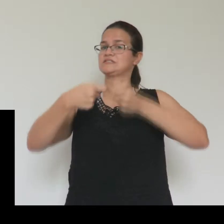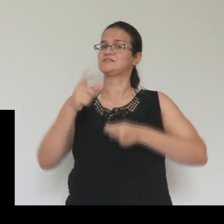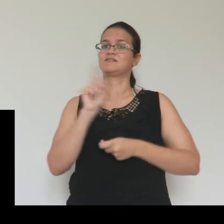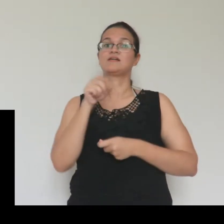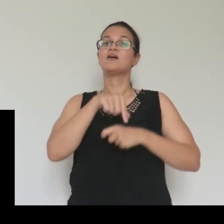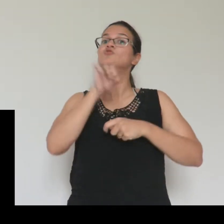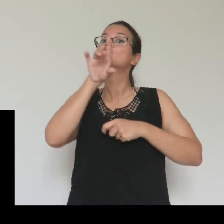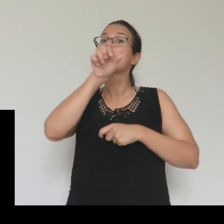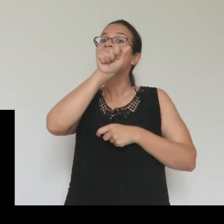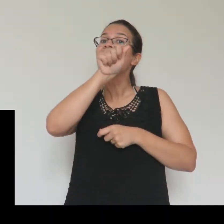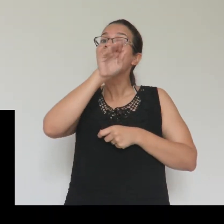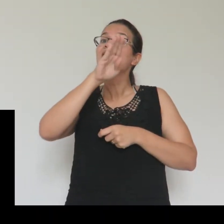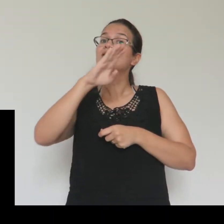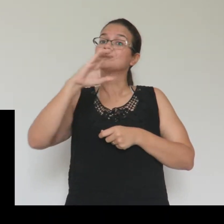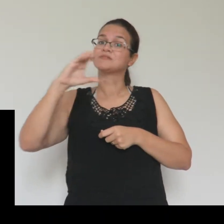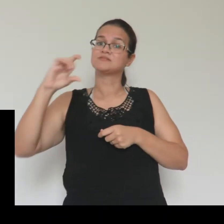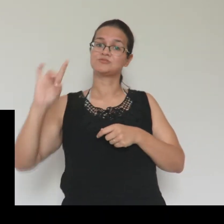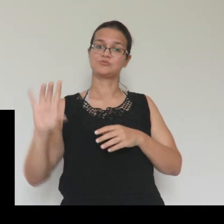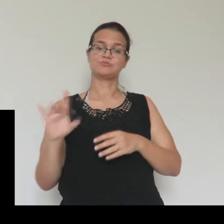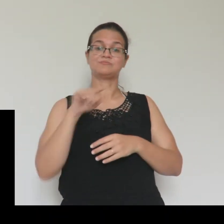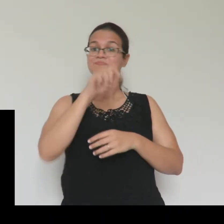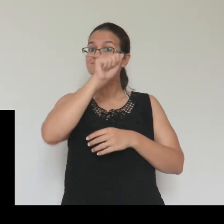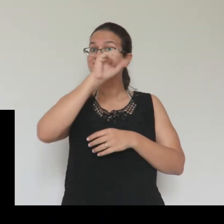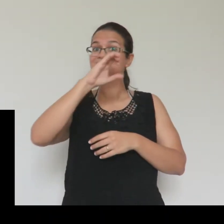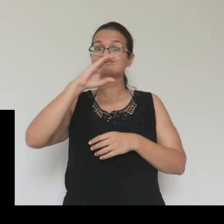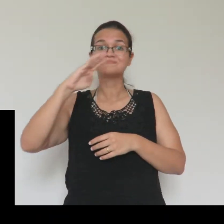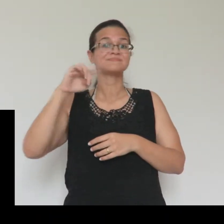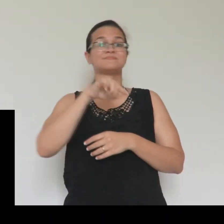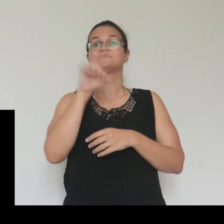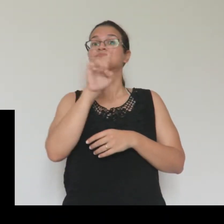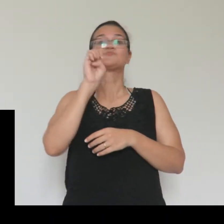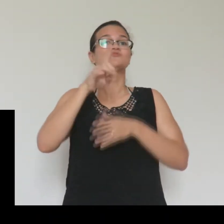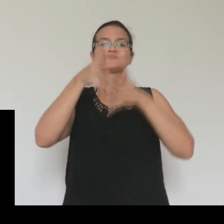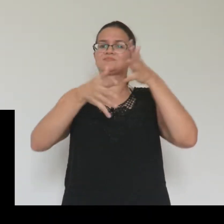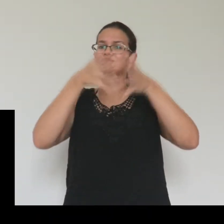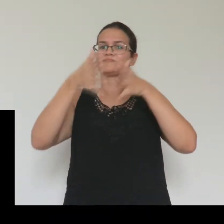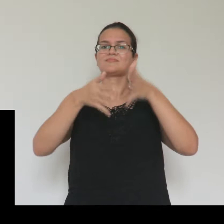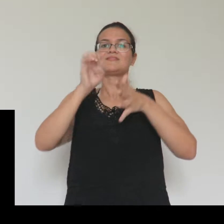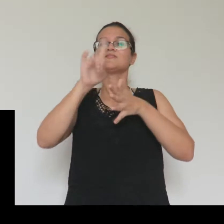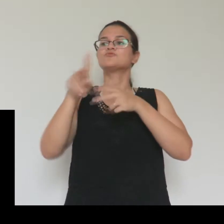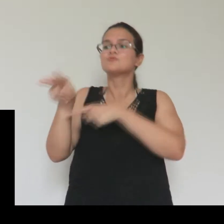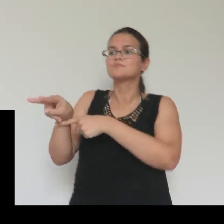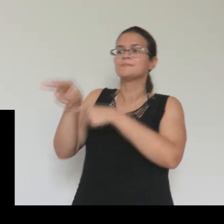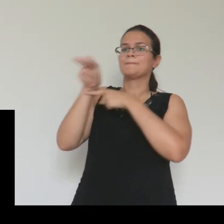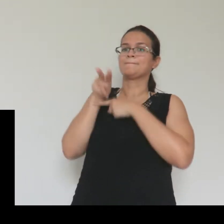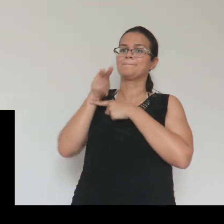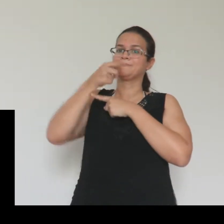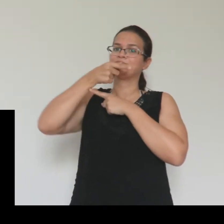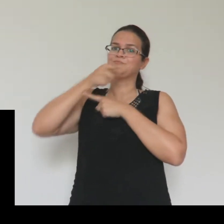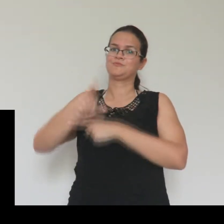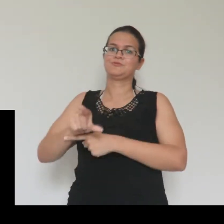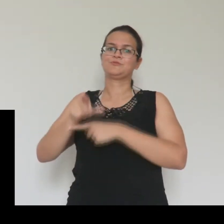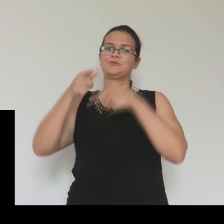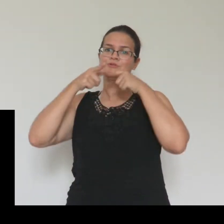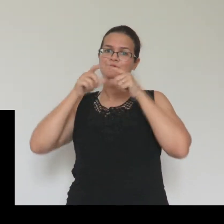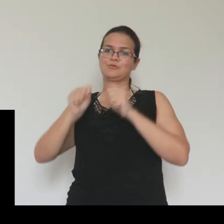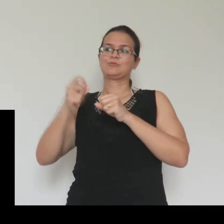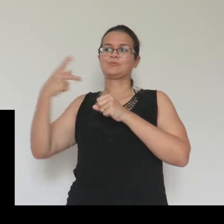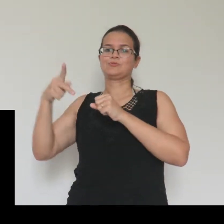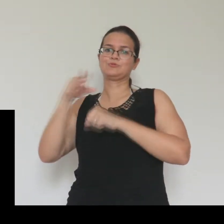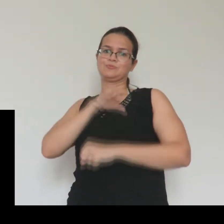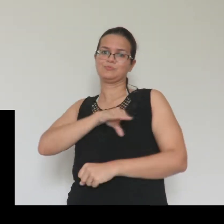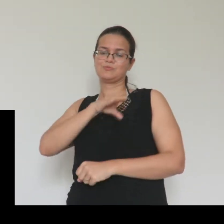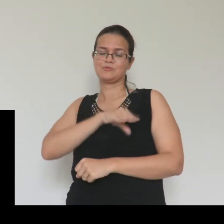alfabeto manual. Na verdade, o alfabeto manual, ele nem é Libras, ele é só um empréstimo linguístico do português.